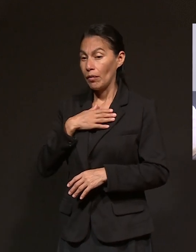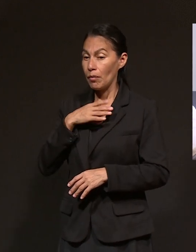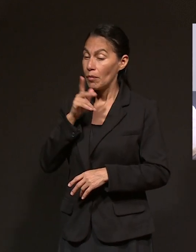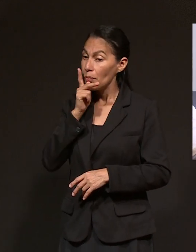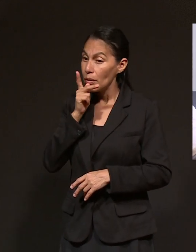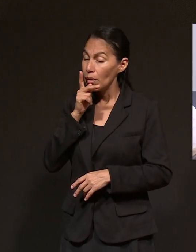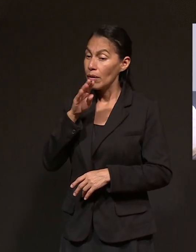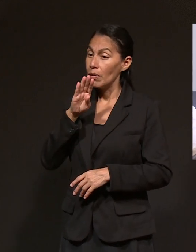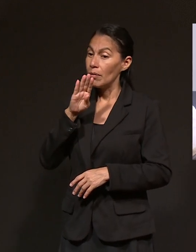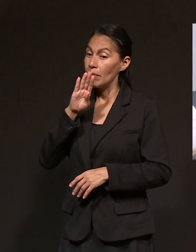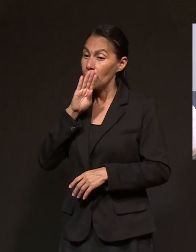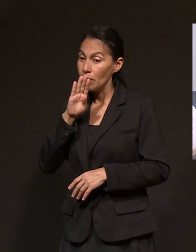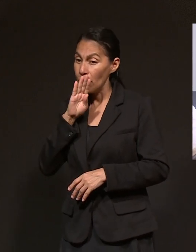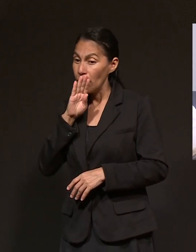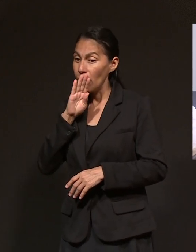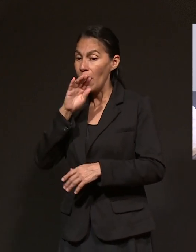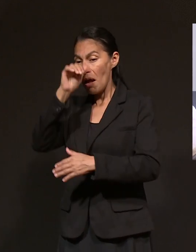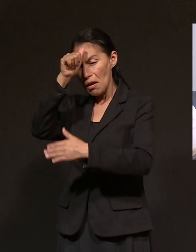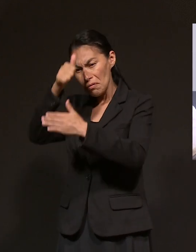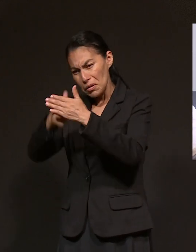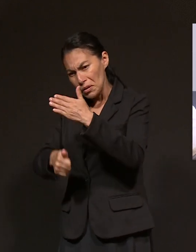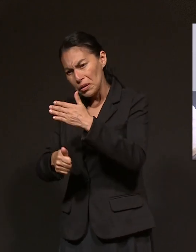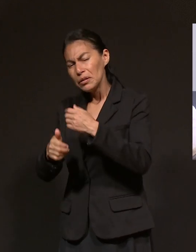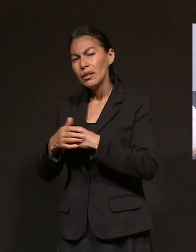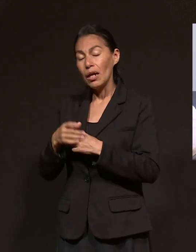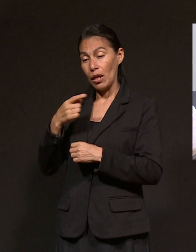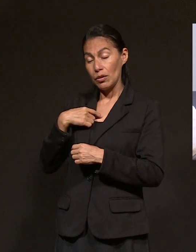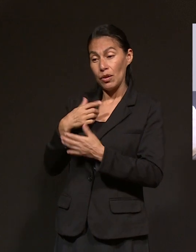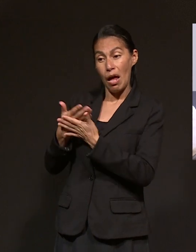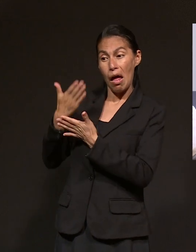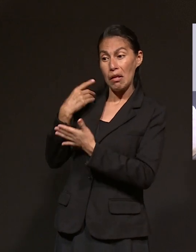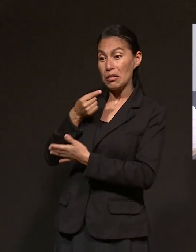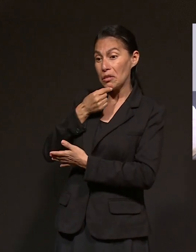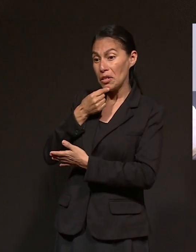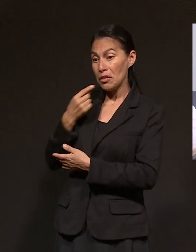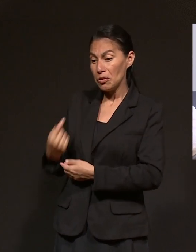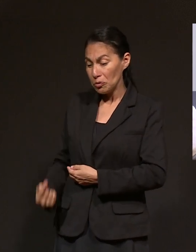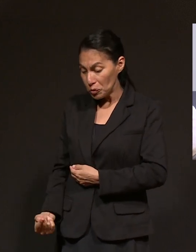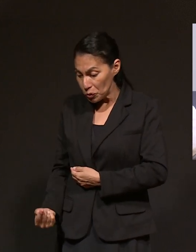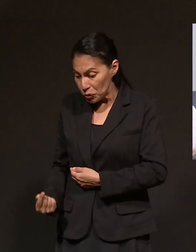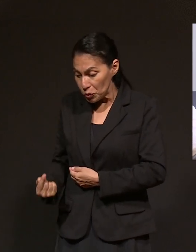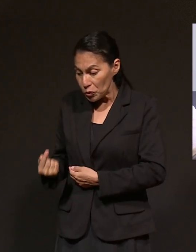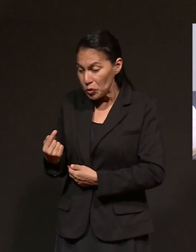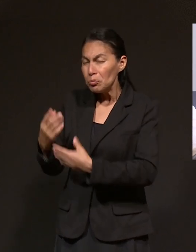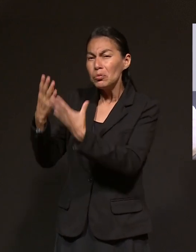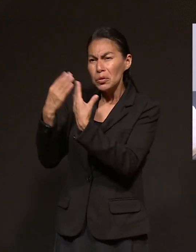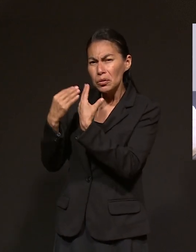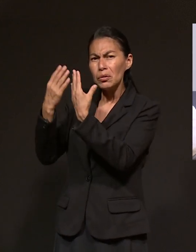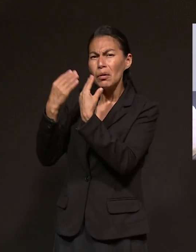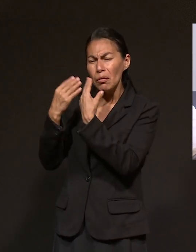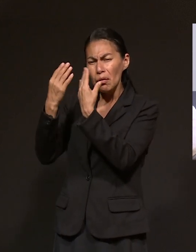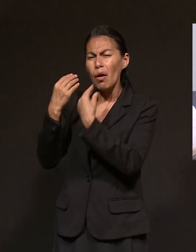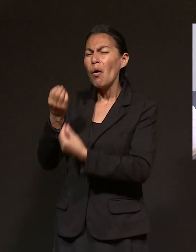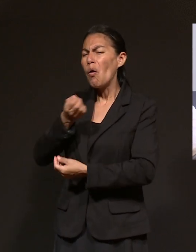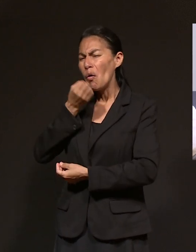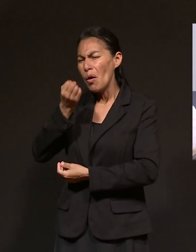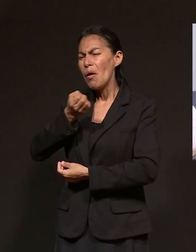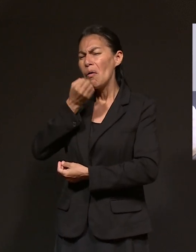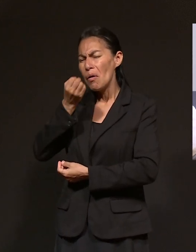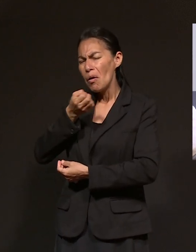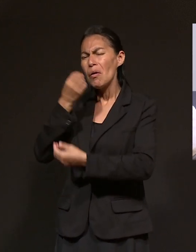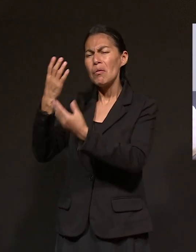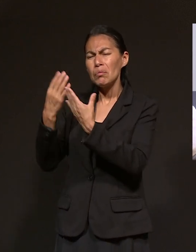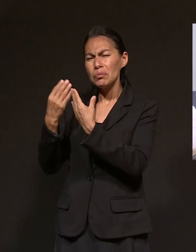adventista. Mi madre, mi padre son adventistas y desde pequeño ellos me inculcaron